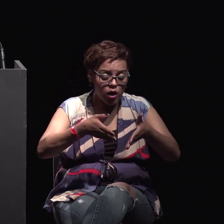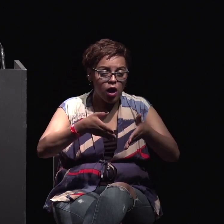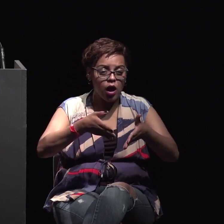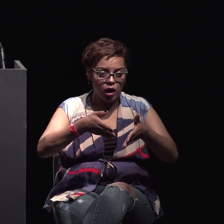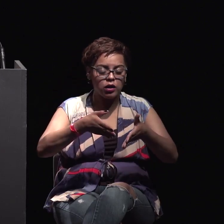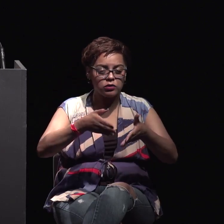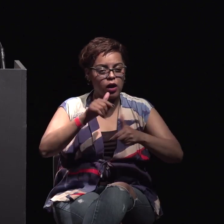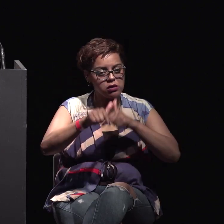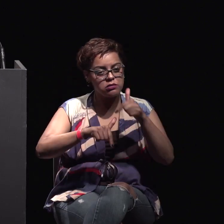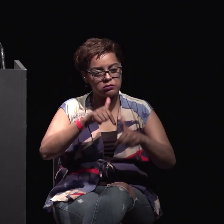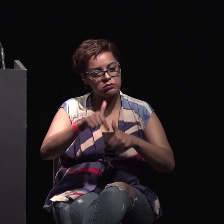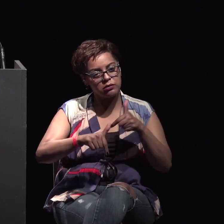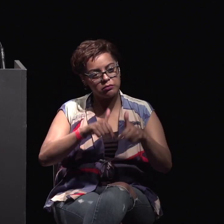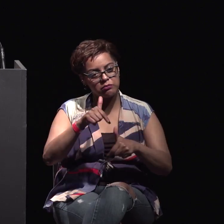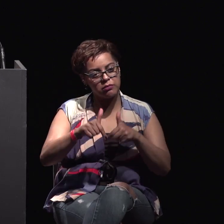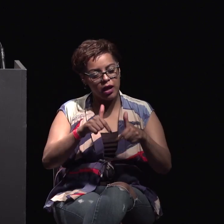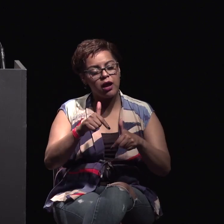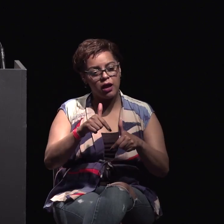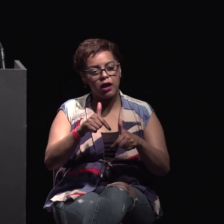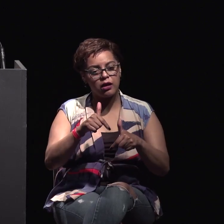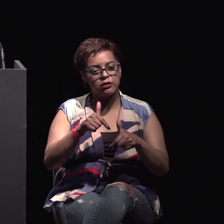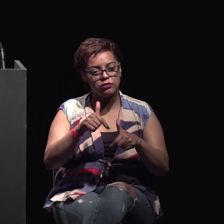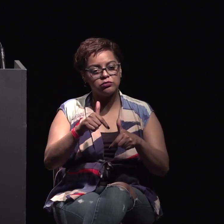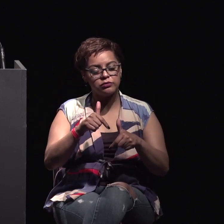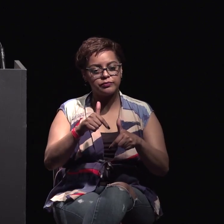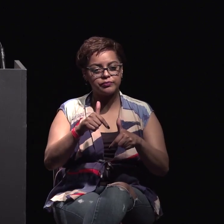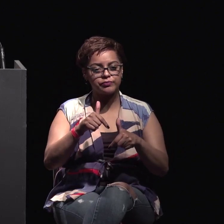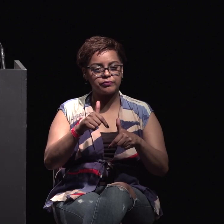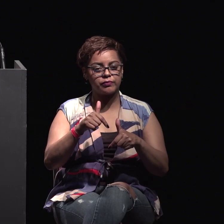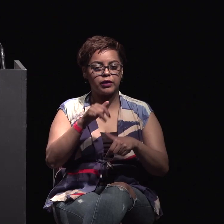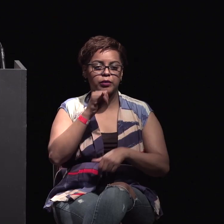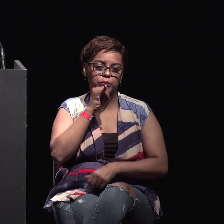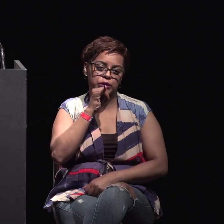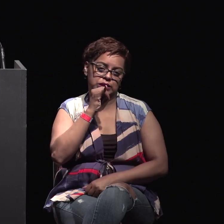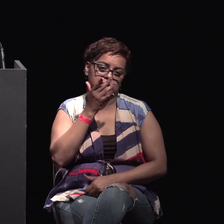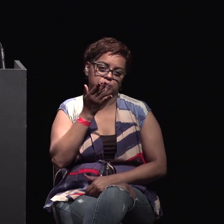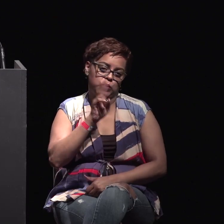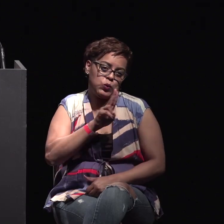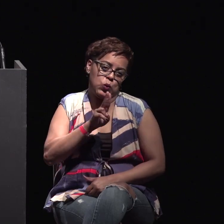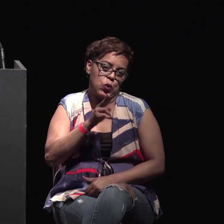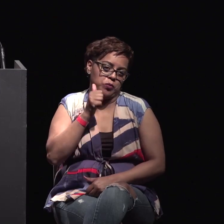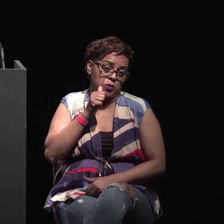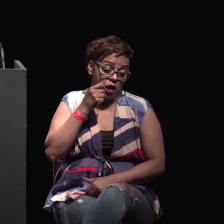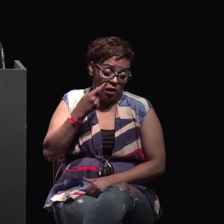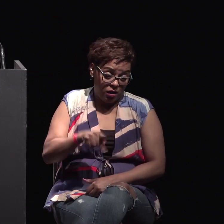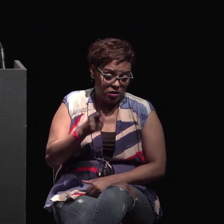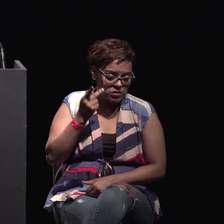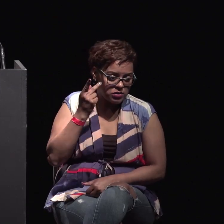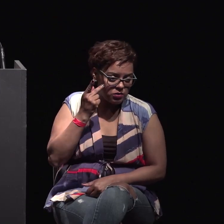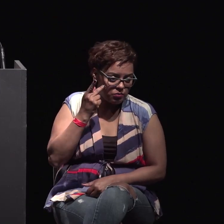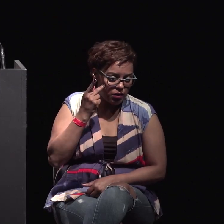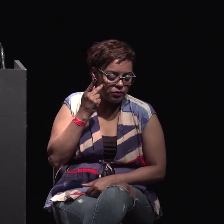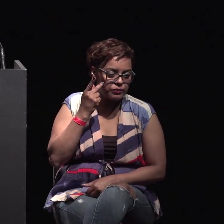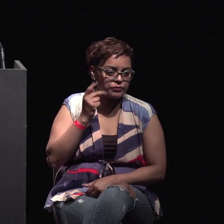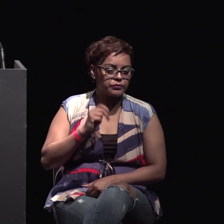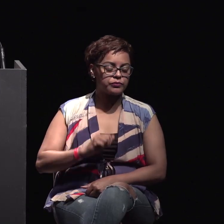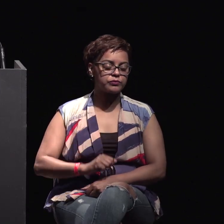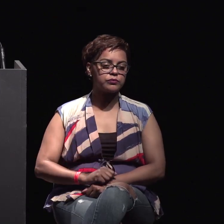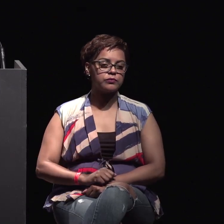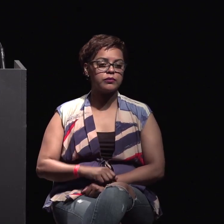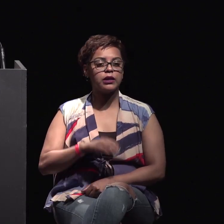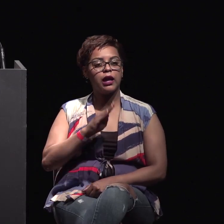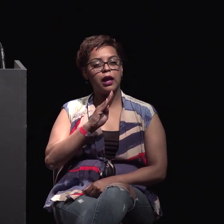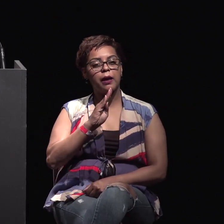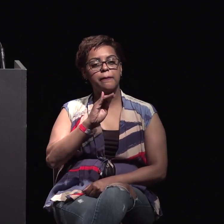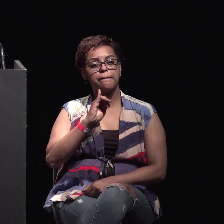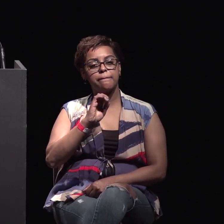de maneira profícua. Cito uma aqui de São Paulo, que é a querida